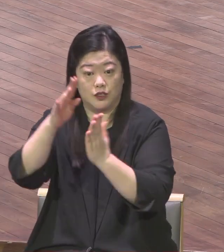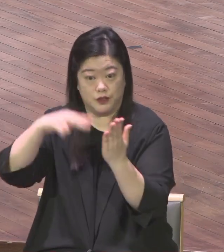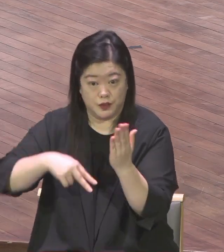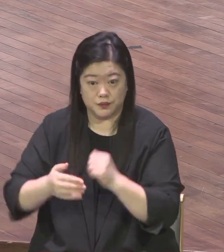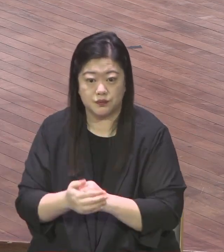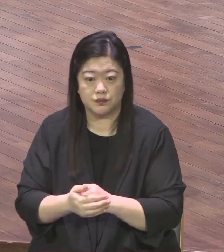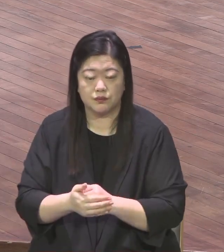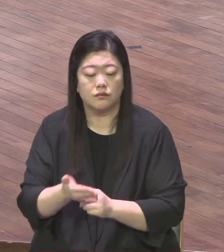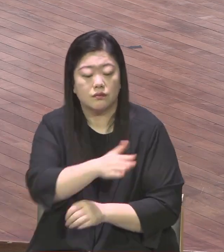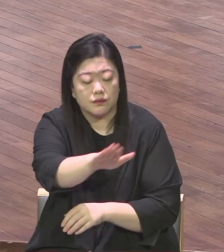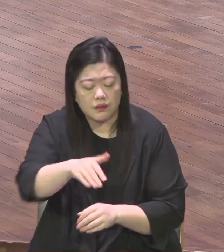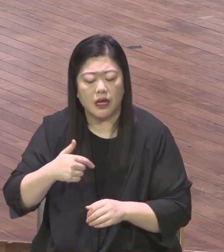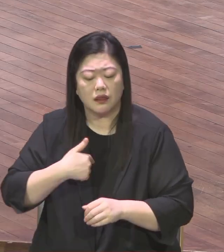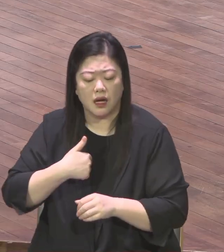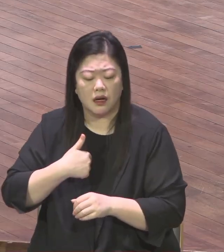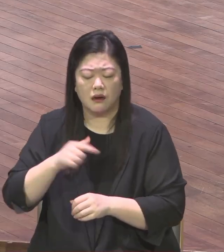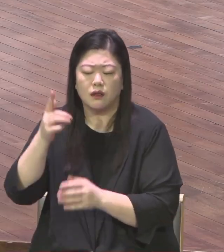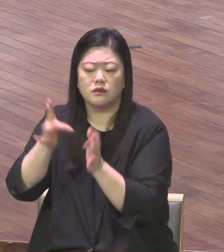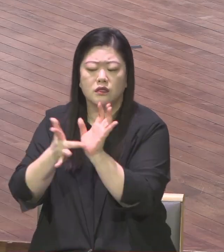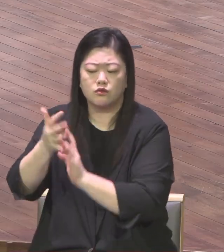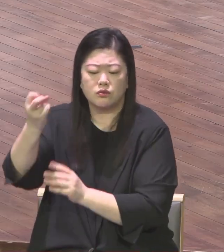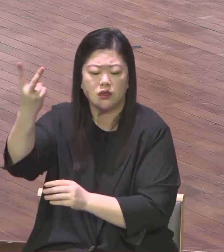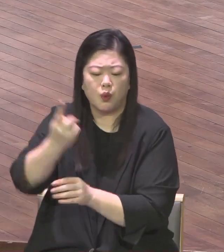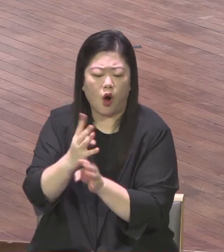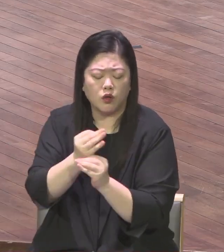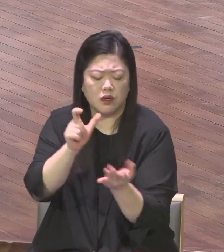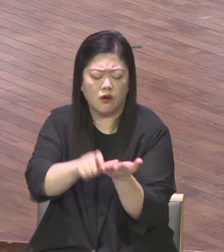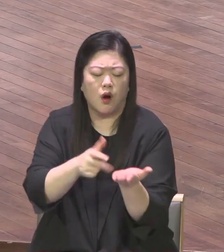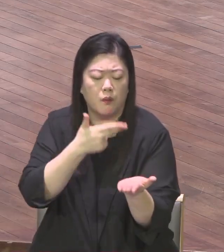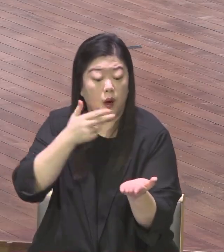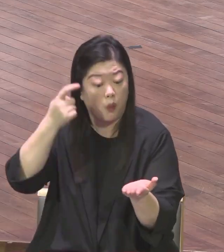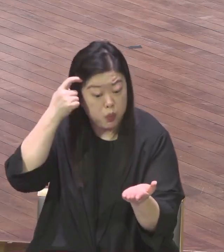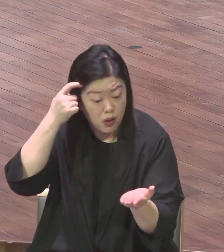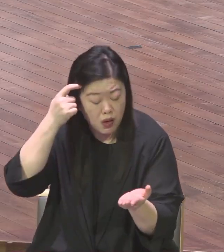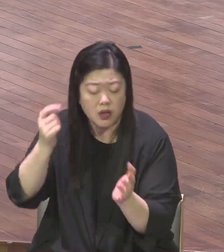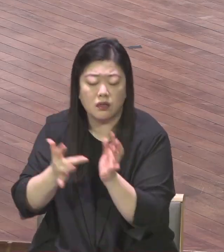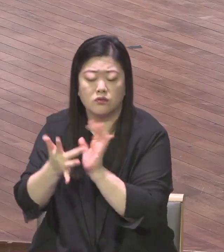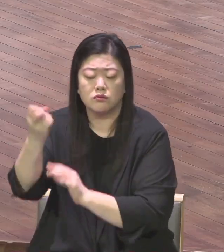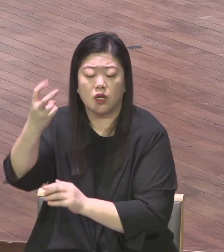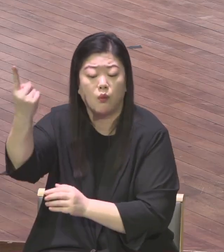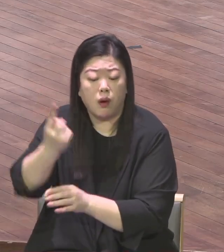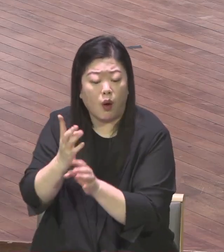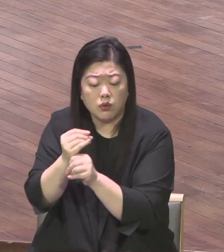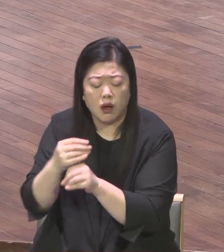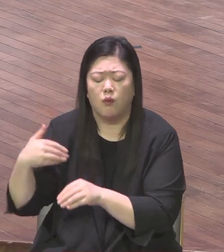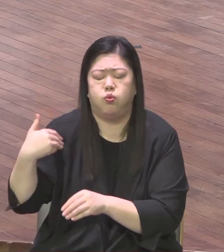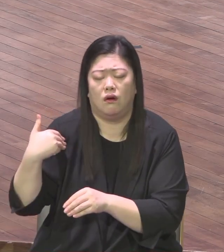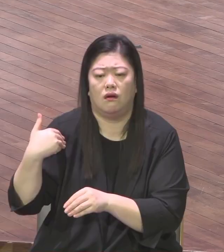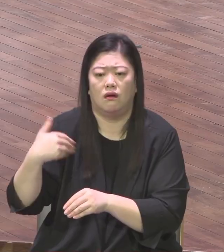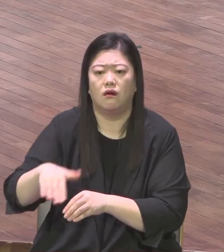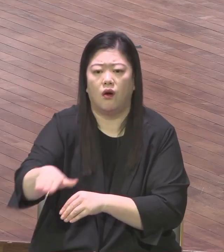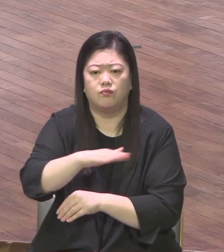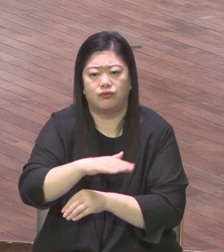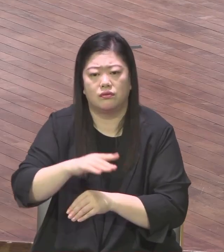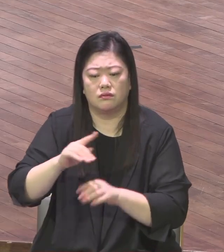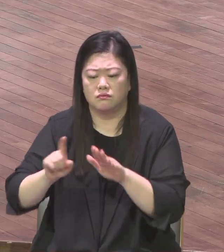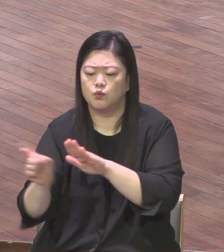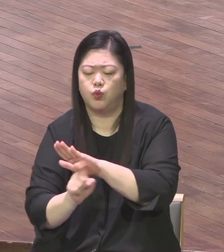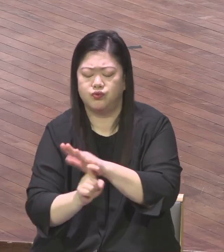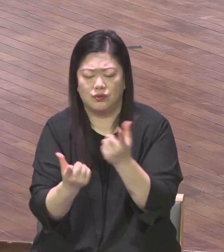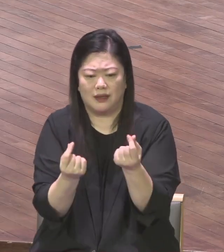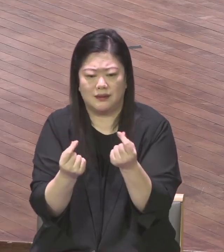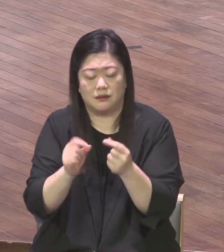관하여는 너에게 설 것이 없으면 주의 날이 밤에 도둑같이 이를 줄을 너희 자신이 자세히 알기